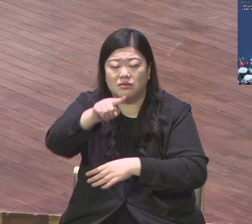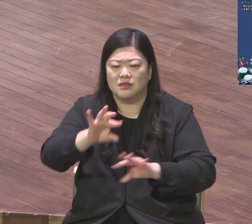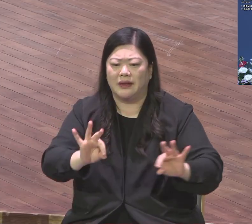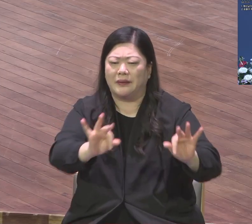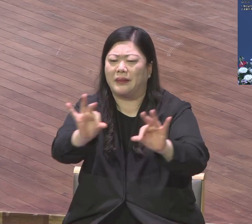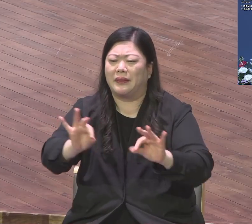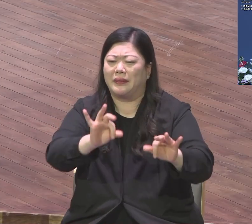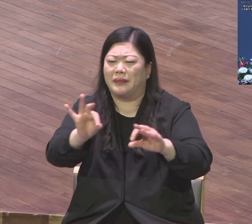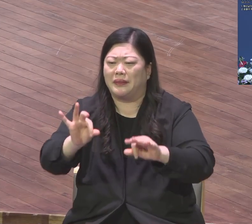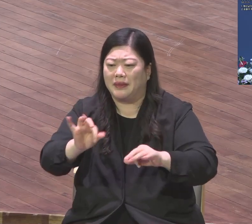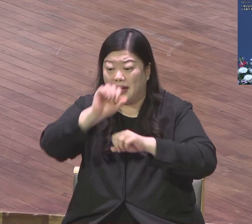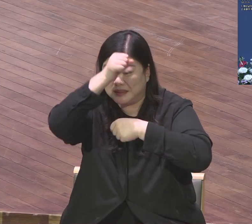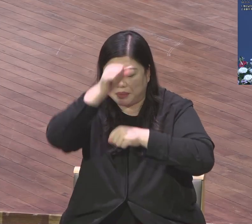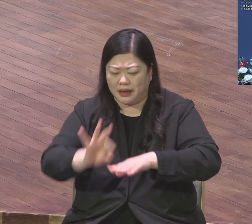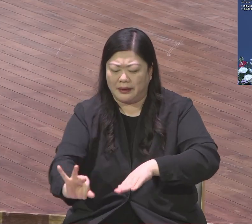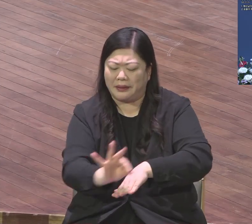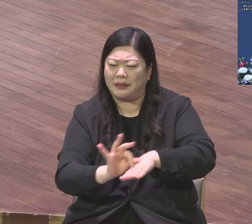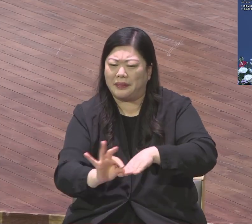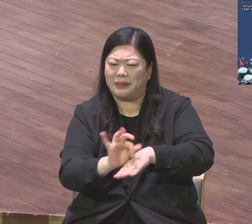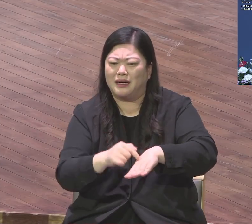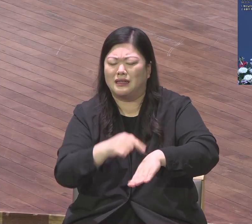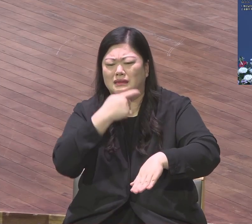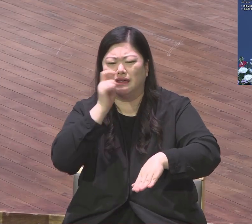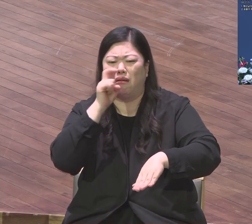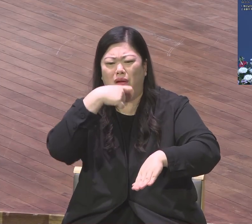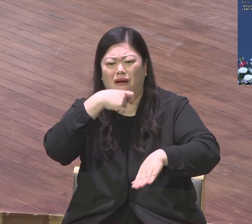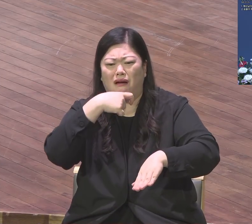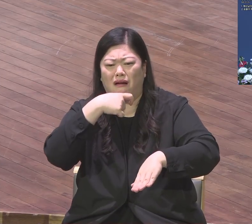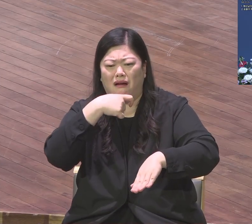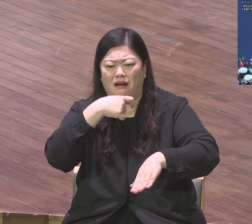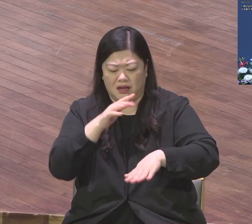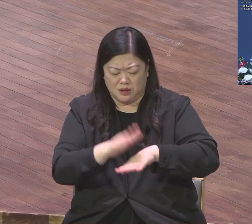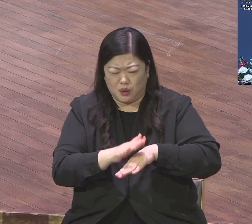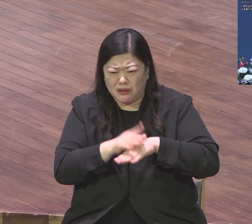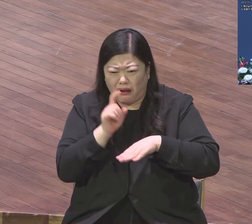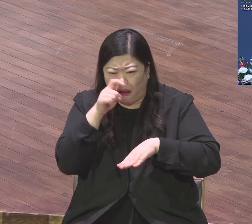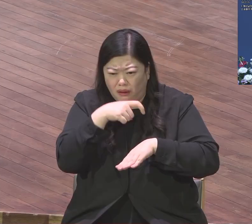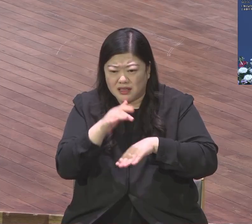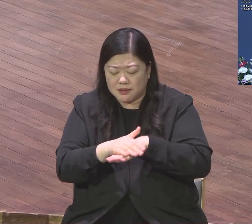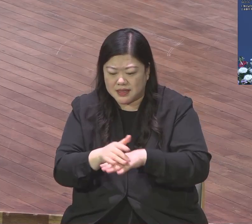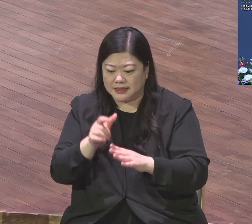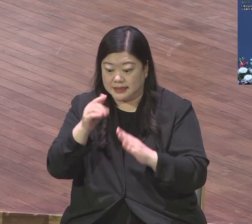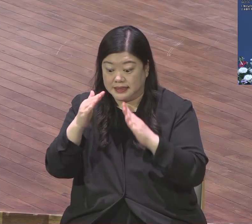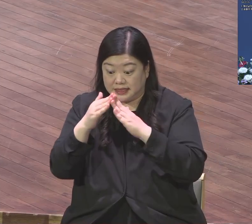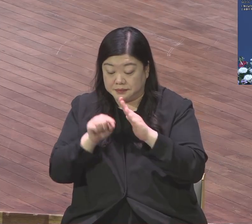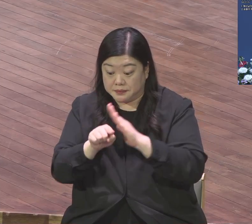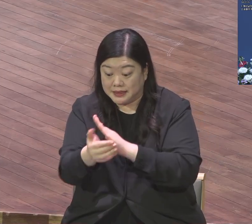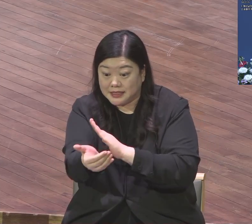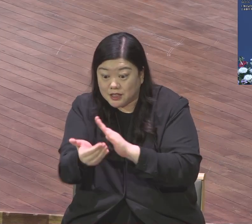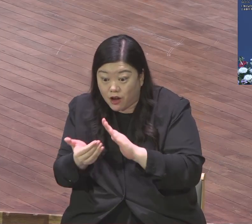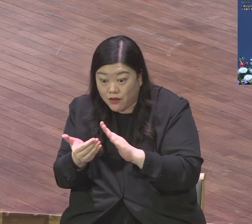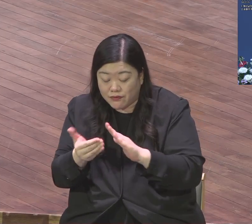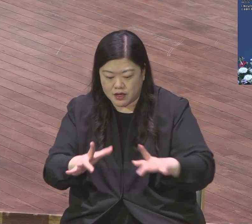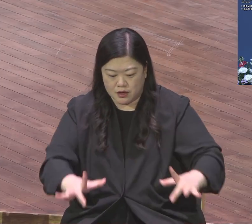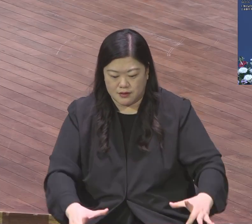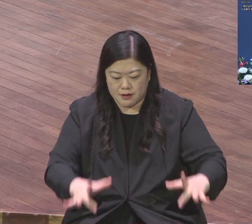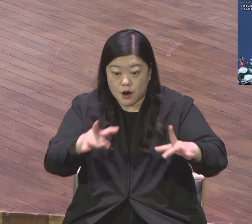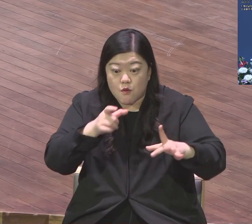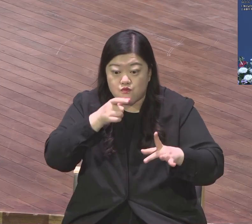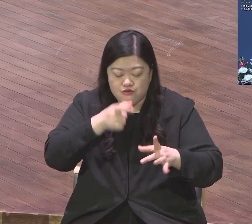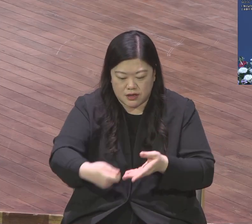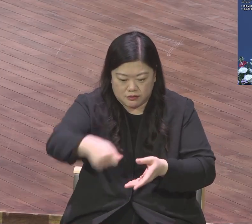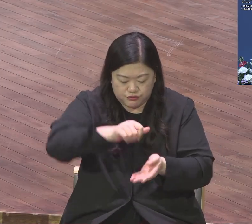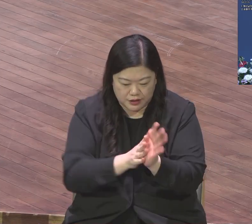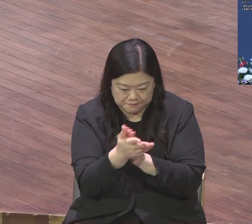돼요. 발을 그렇게 씻고 또 물을 받아가 손을 씻어. 그래서 음식을 먹을 때도 손을 씻기